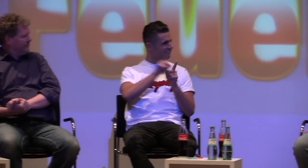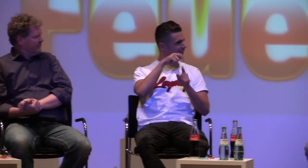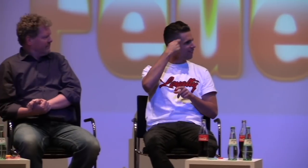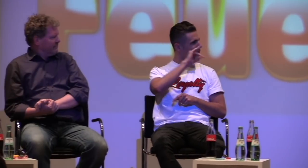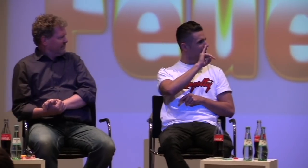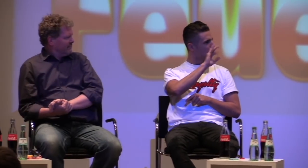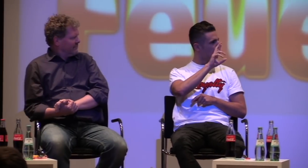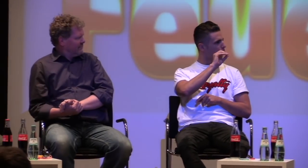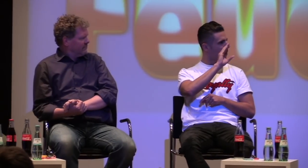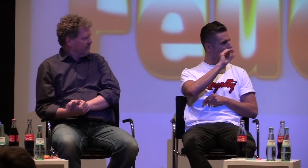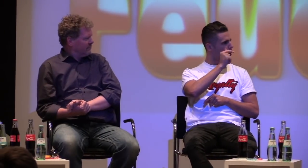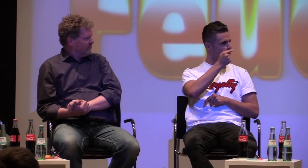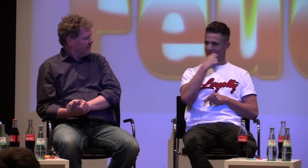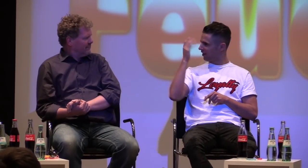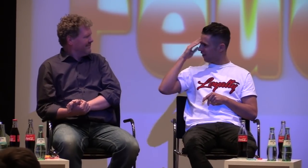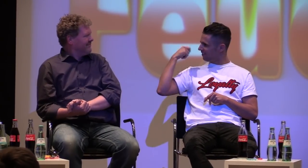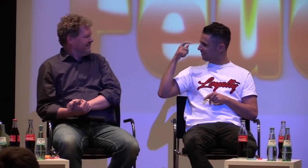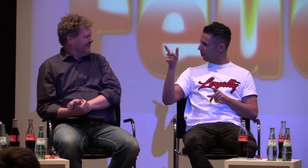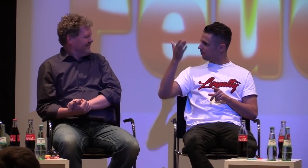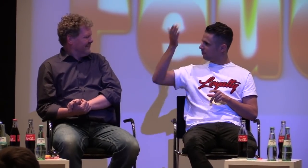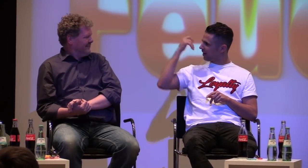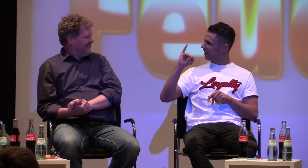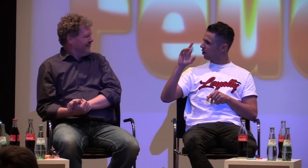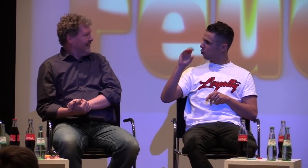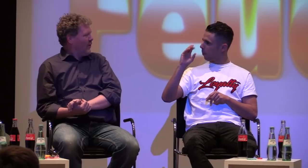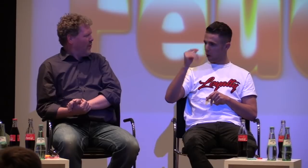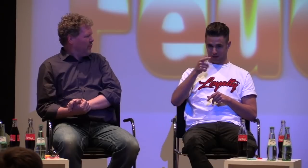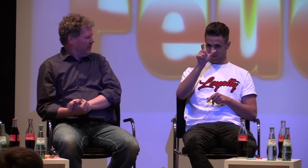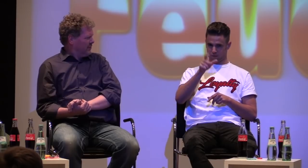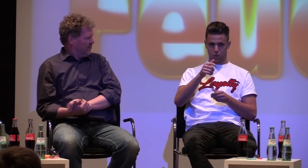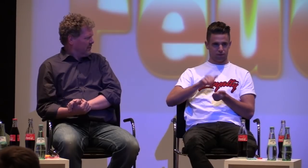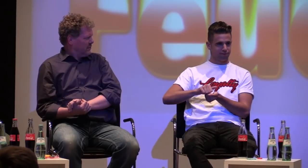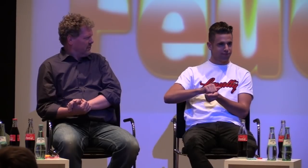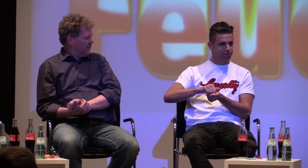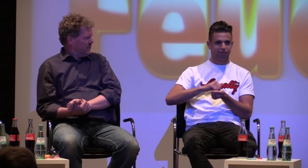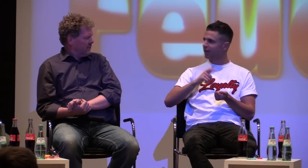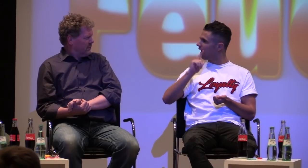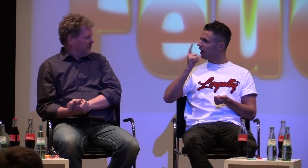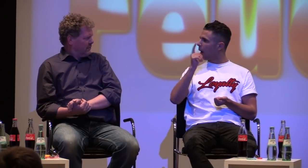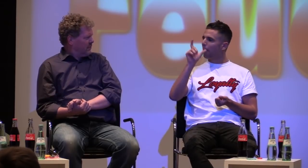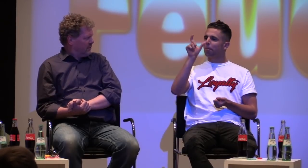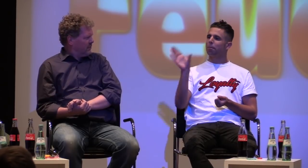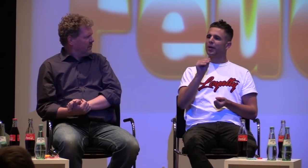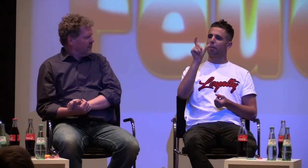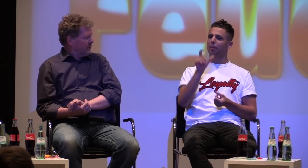übernehmen und diese Computer haben dann auch keine Empathie und keine Gefühle und dann ist dieses Zwischenmenschliche eben